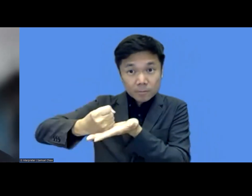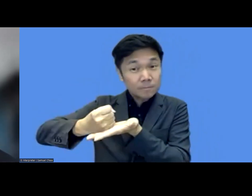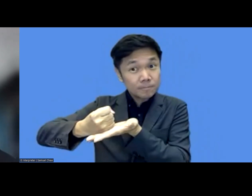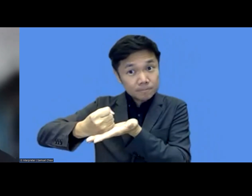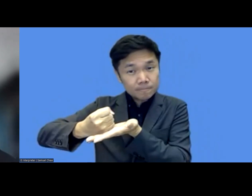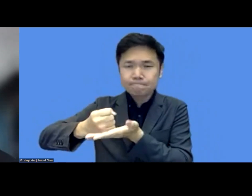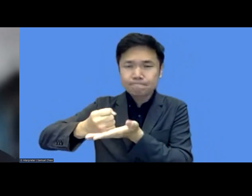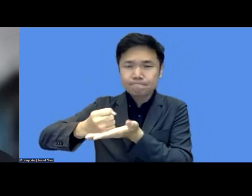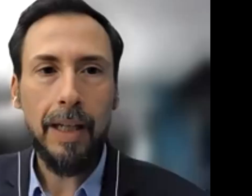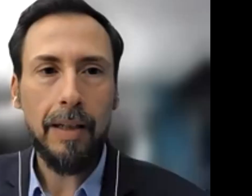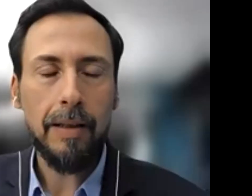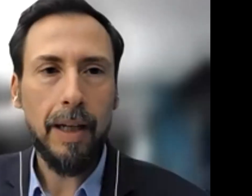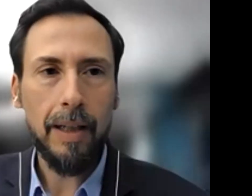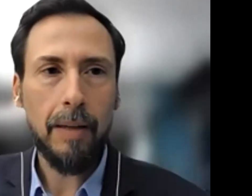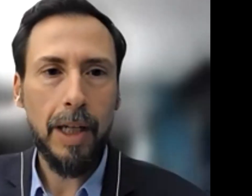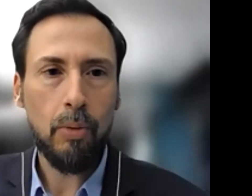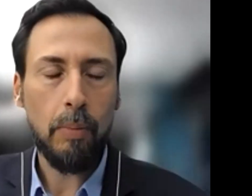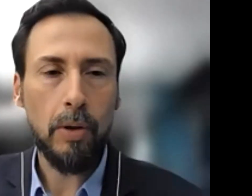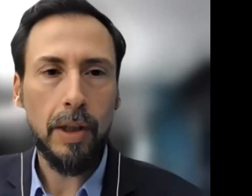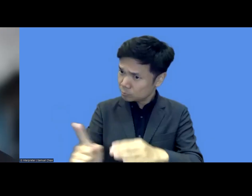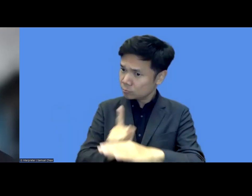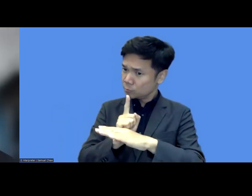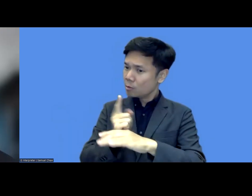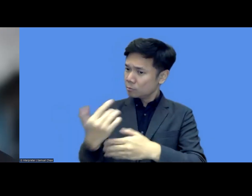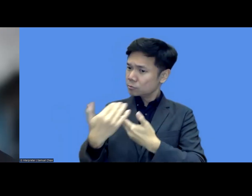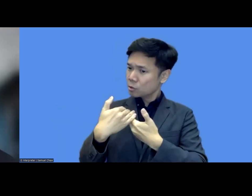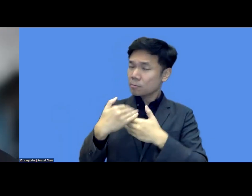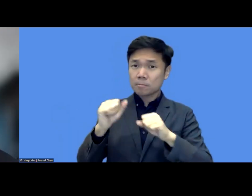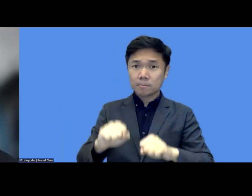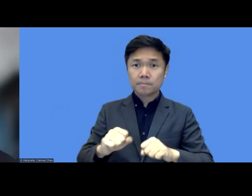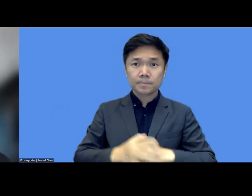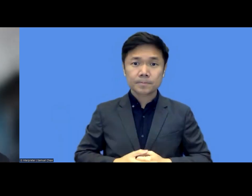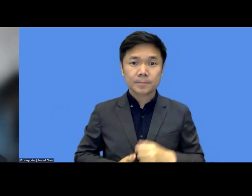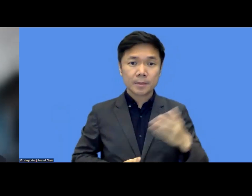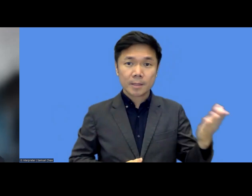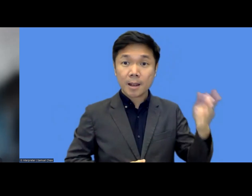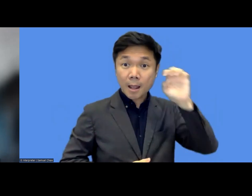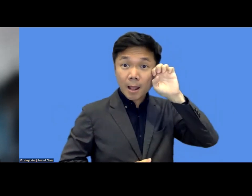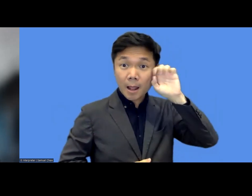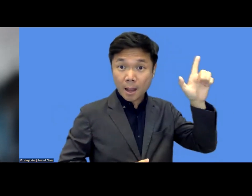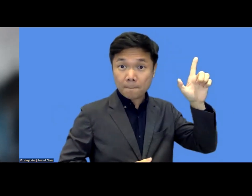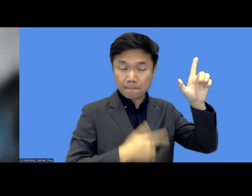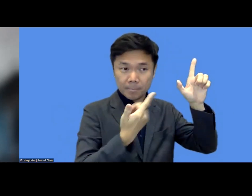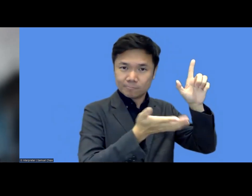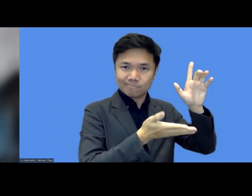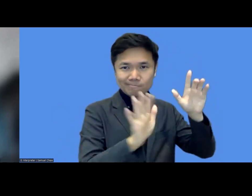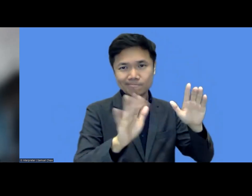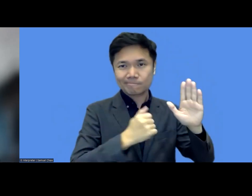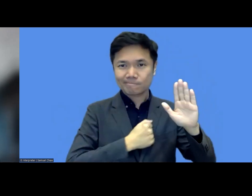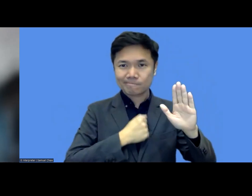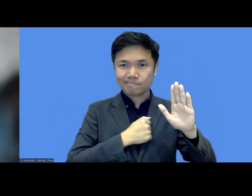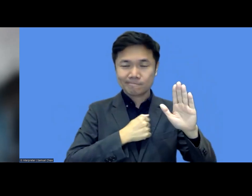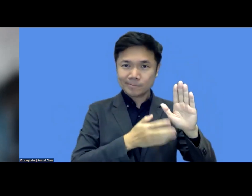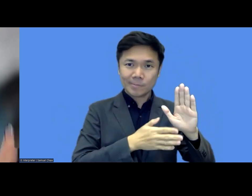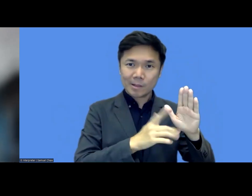adoptación de la Convención de los Refugiados. Elham tenía que